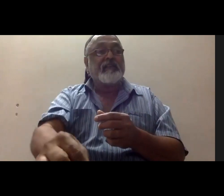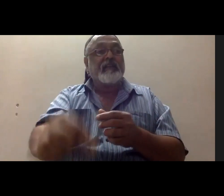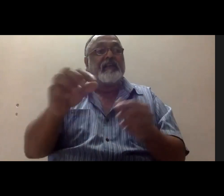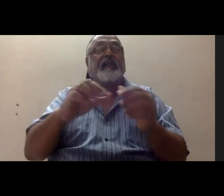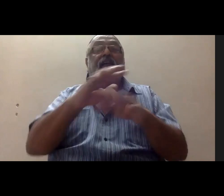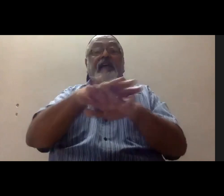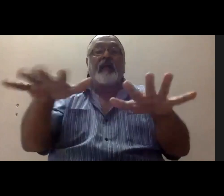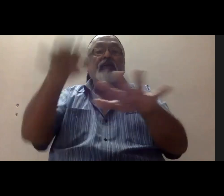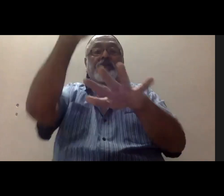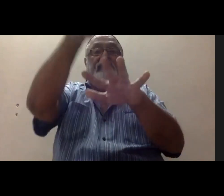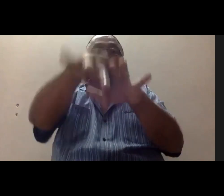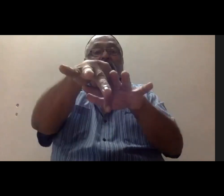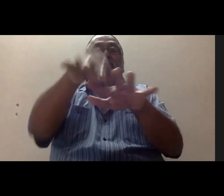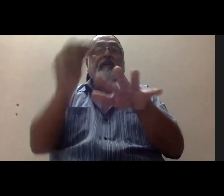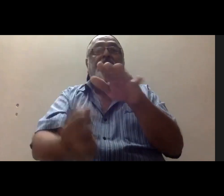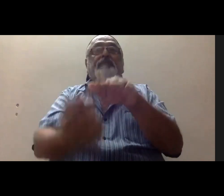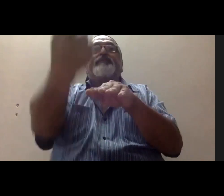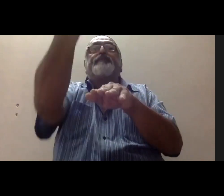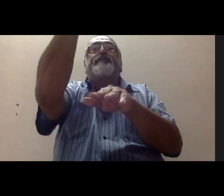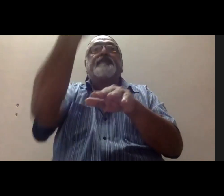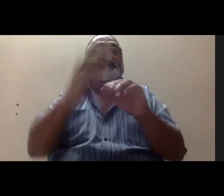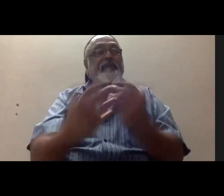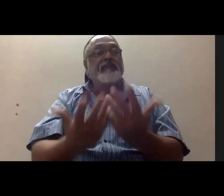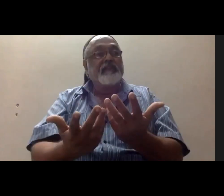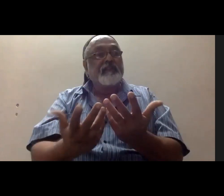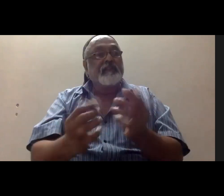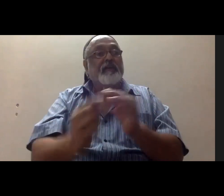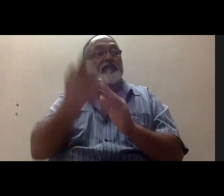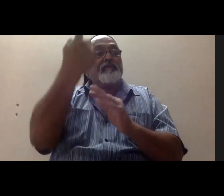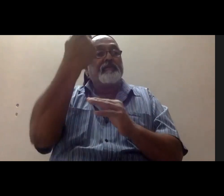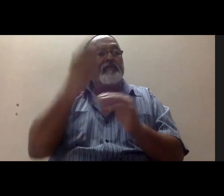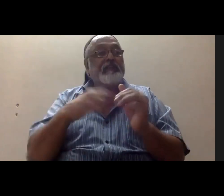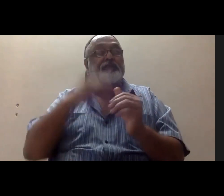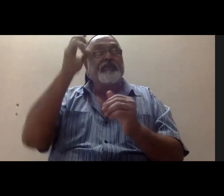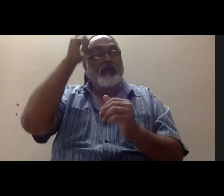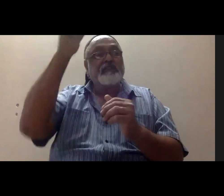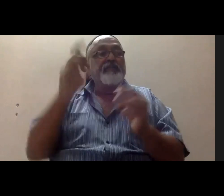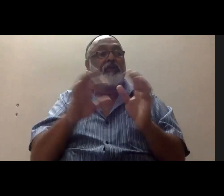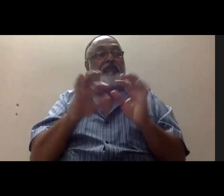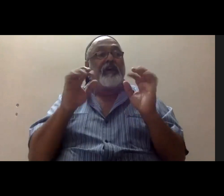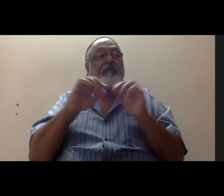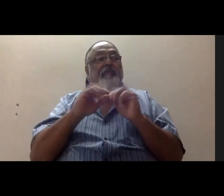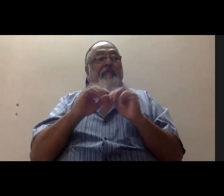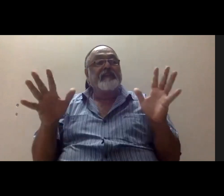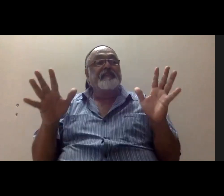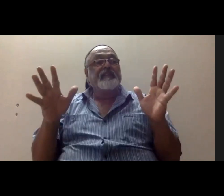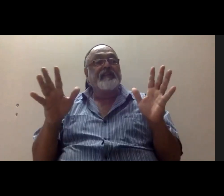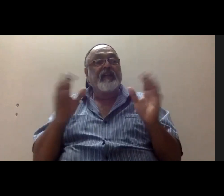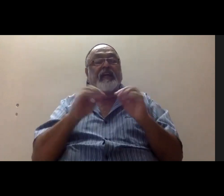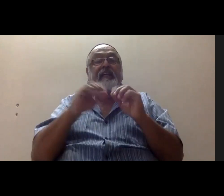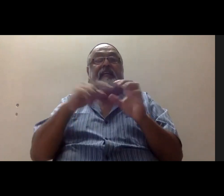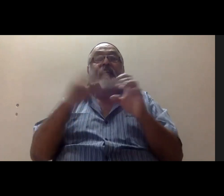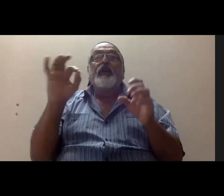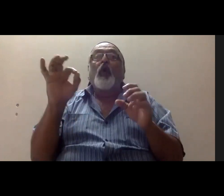plant for sampling, हमें एक वहाँ पे एक plant आएगा, पौधा आएगा। This was the concept, which was a totally eco-friendly